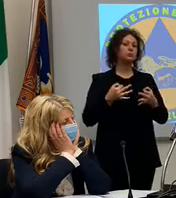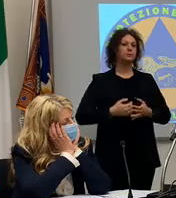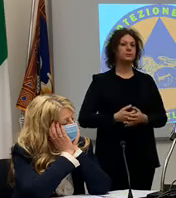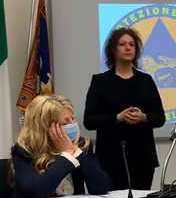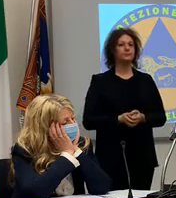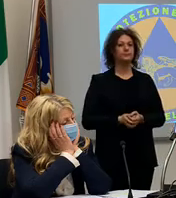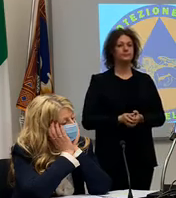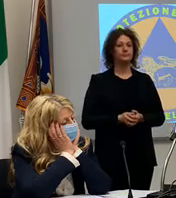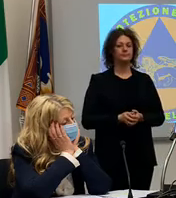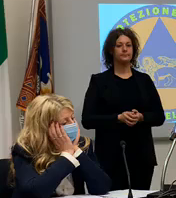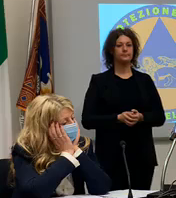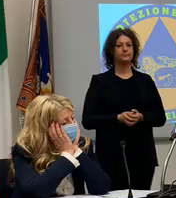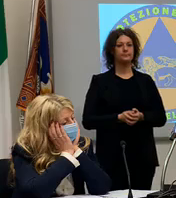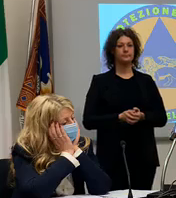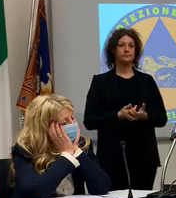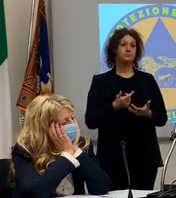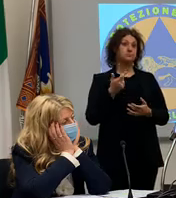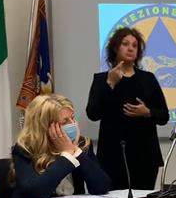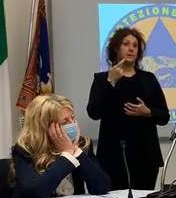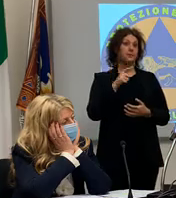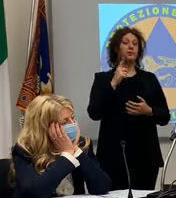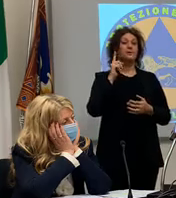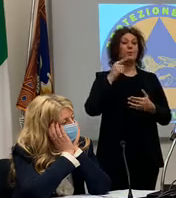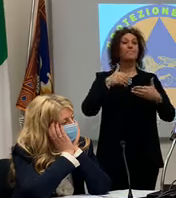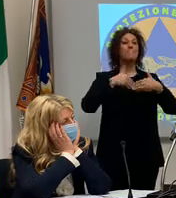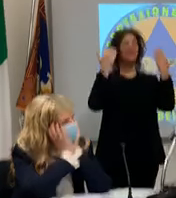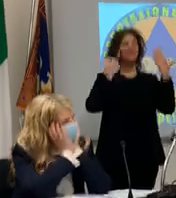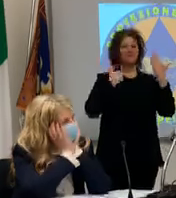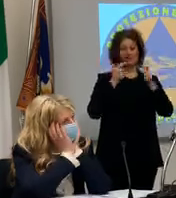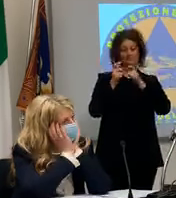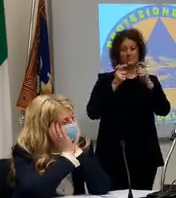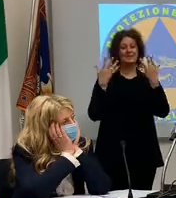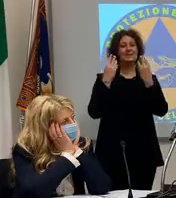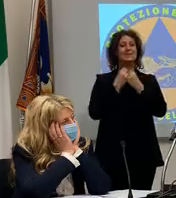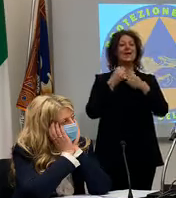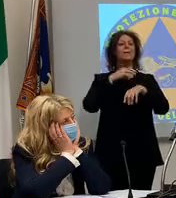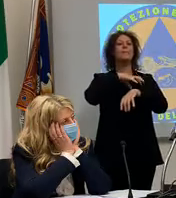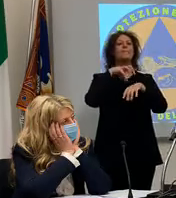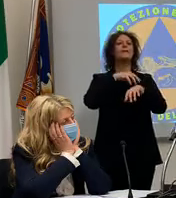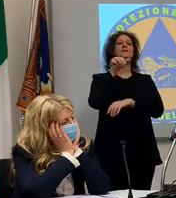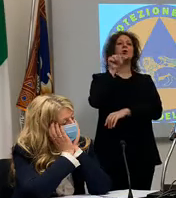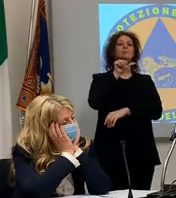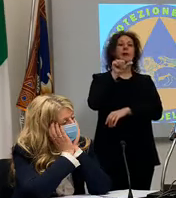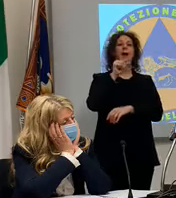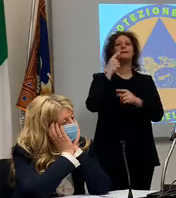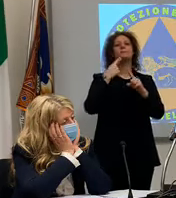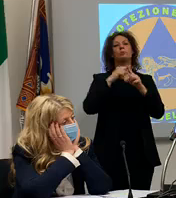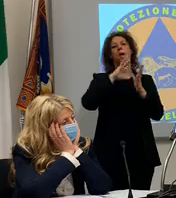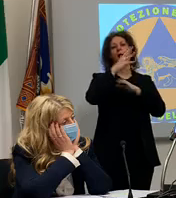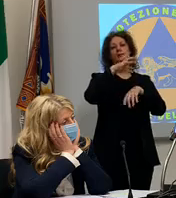questo ve lo dico perché ho parlato anche stamattina sia col ministro speranza che con altri